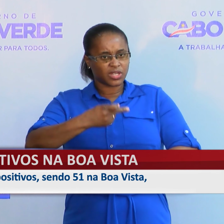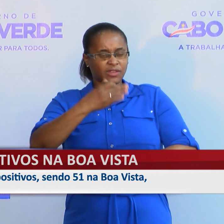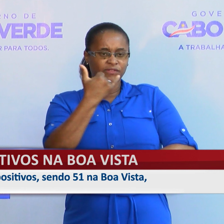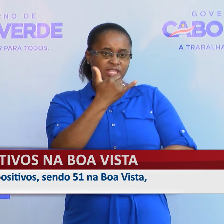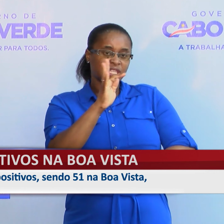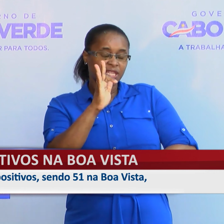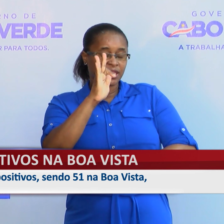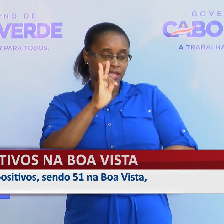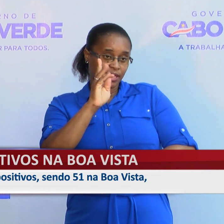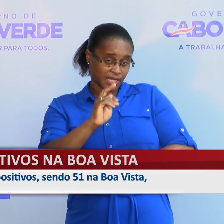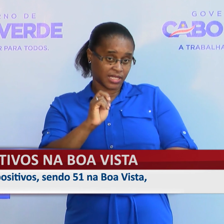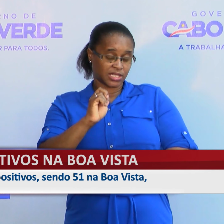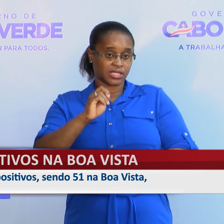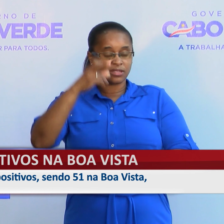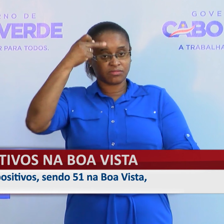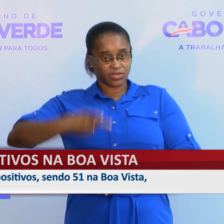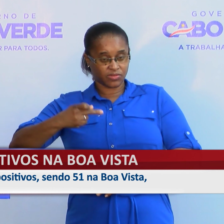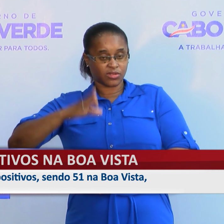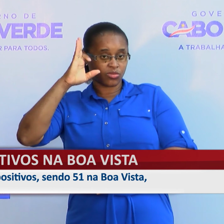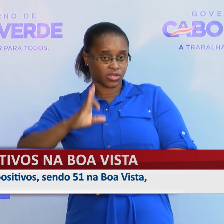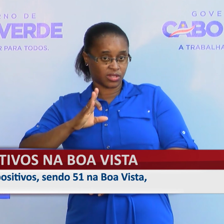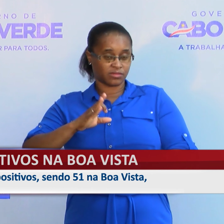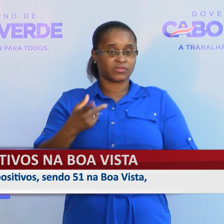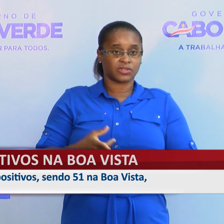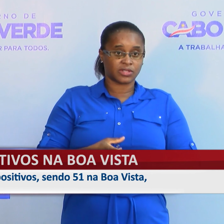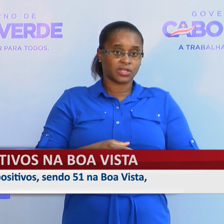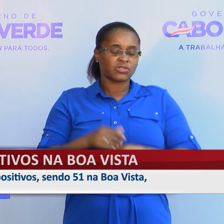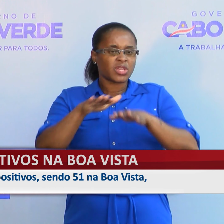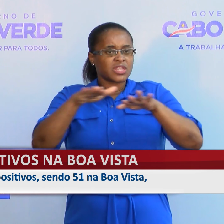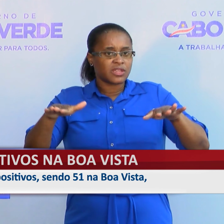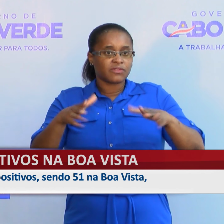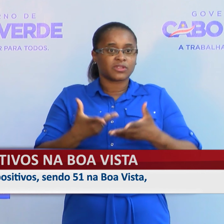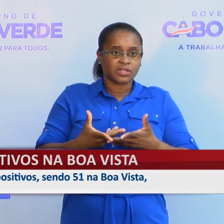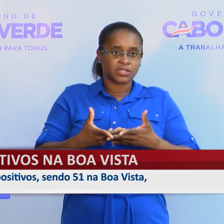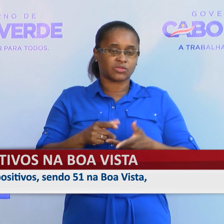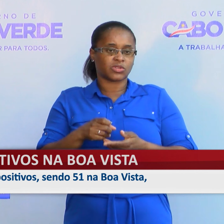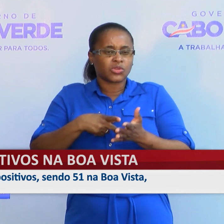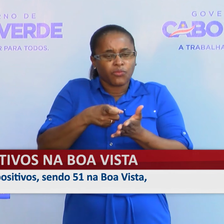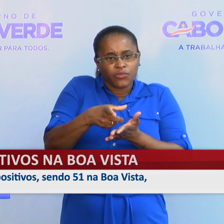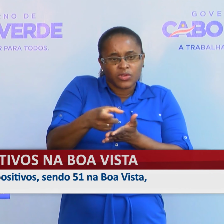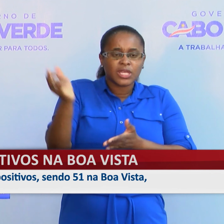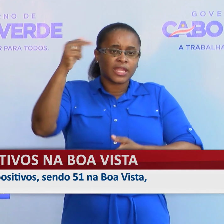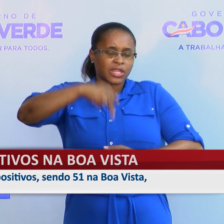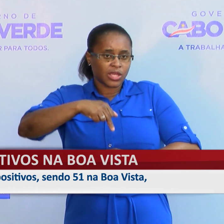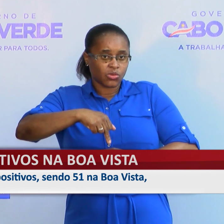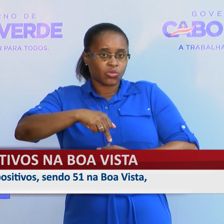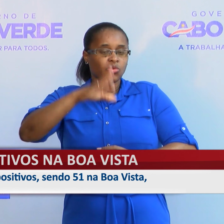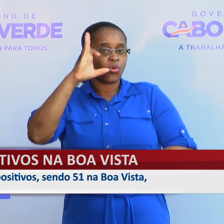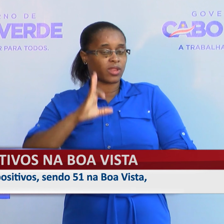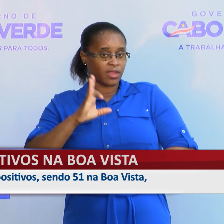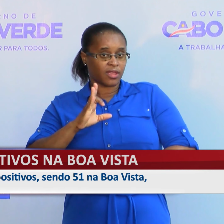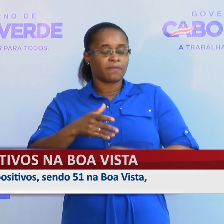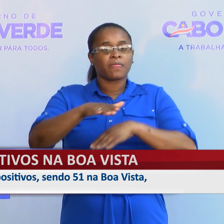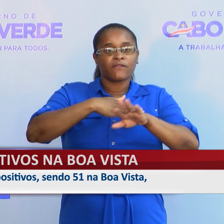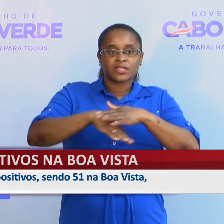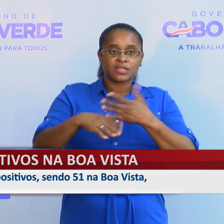permitiu-nos ter dados objetivos do nível da circulação do vírus dentro do hotel e de